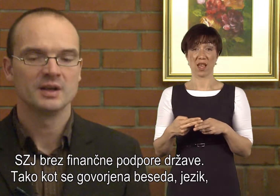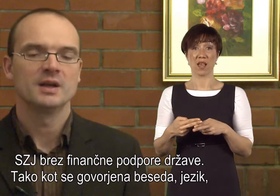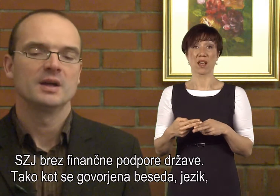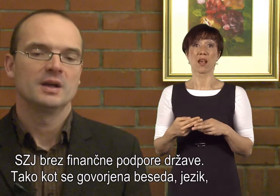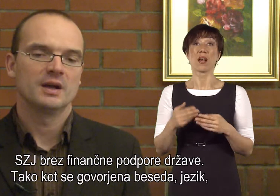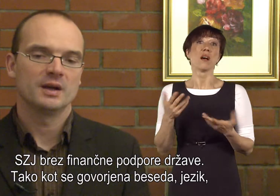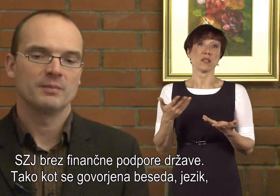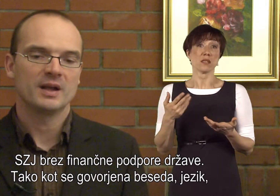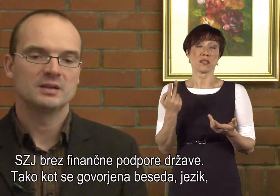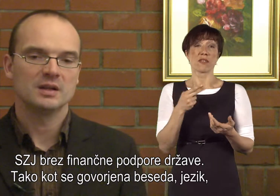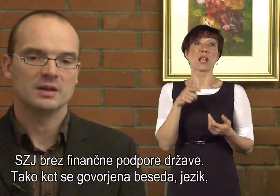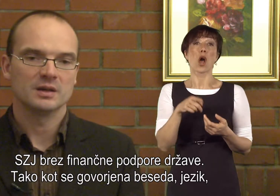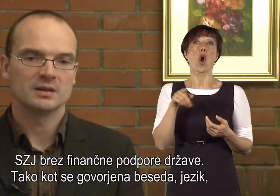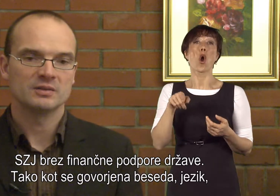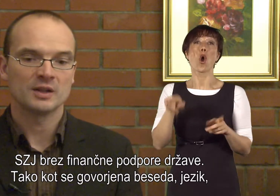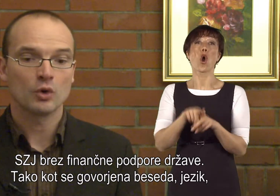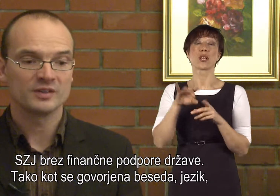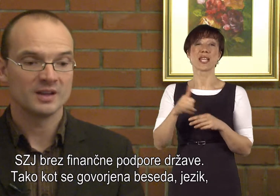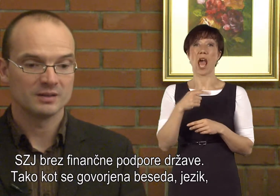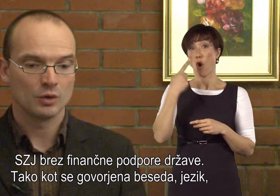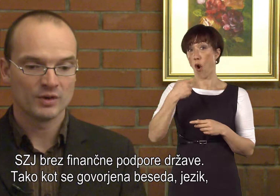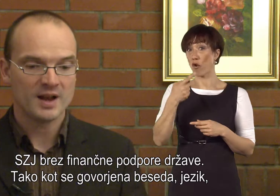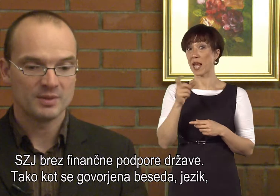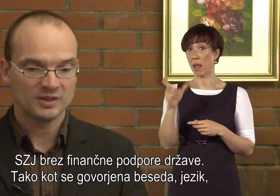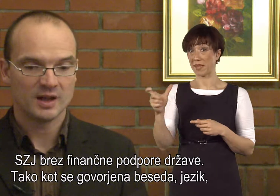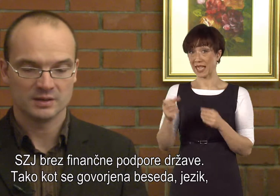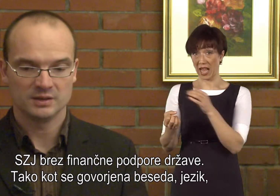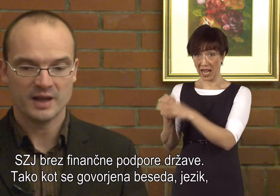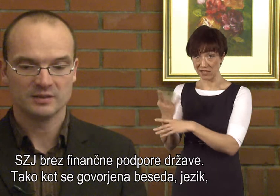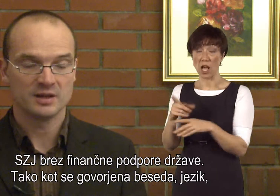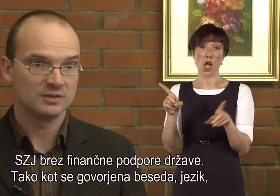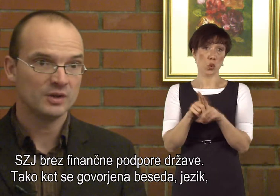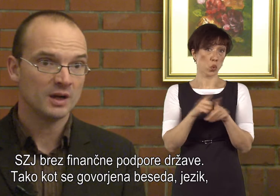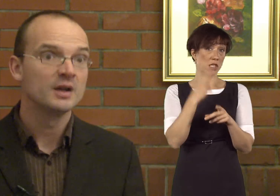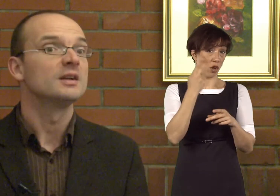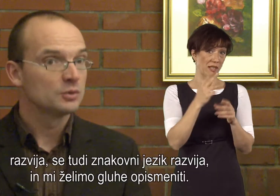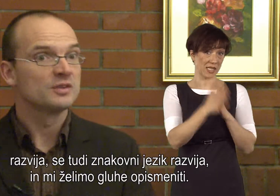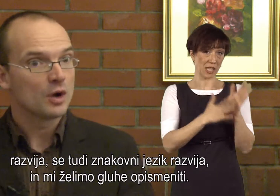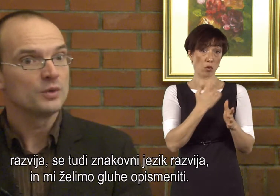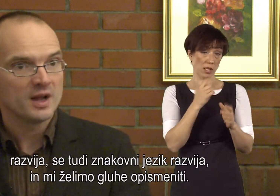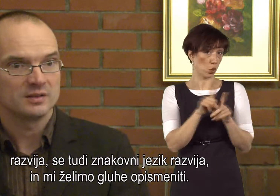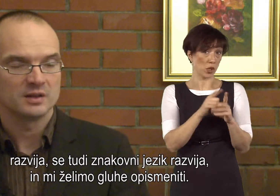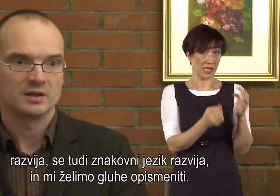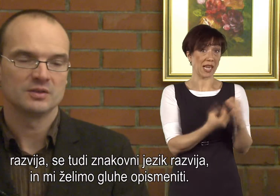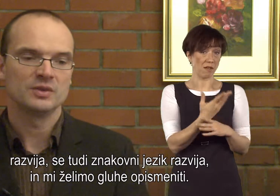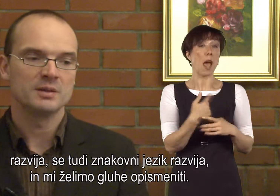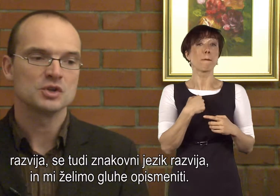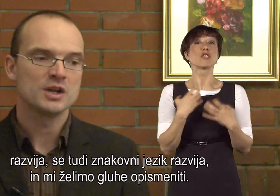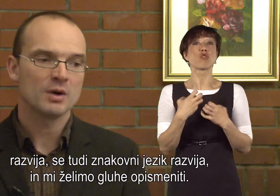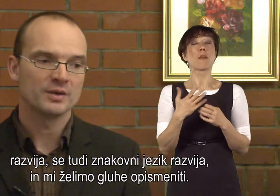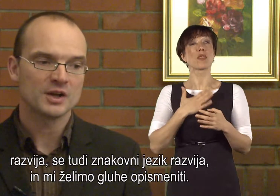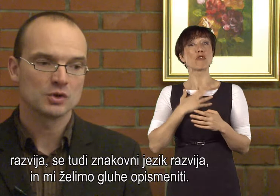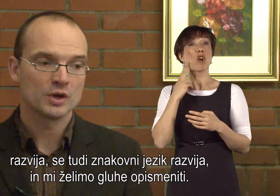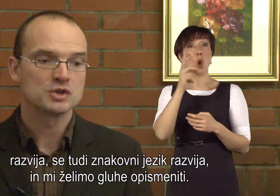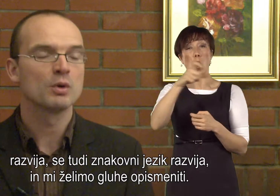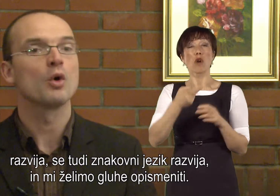države, kajti seveda, tako kot se govorjena beseda jezik razvija, se tudi znakovni jezik razvija in mi